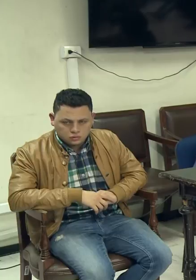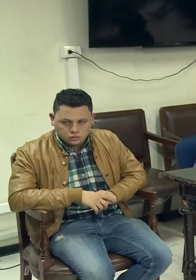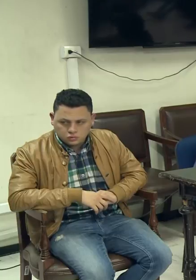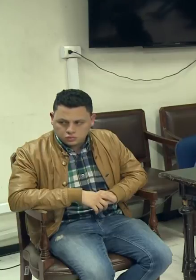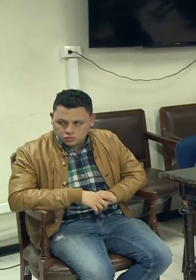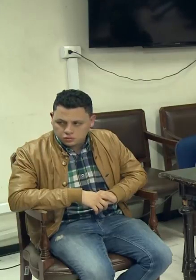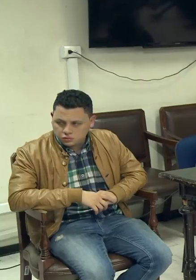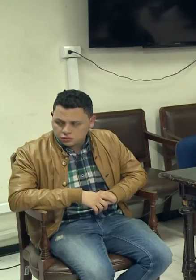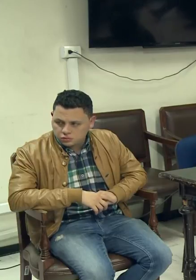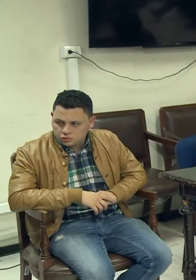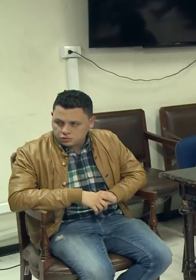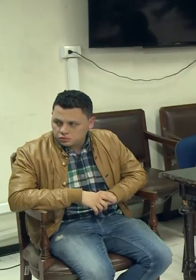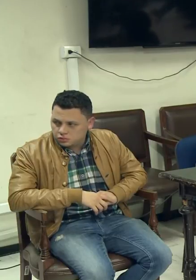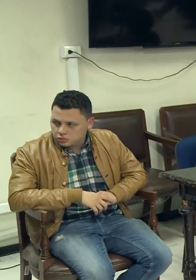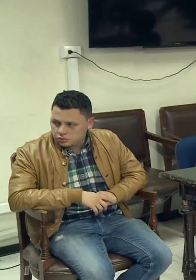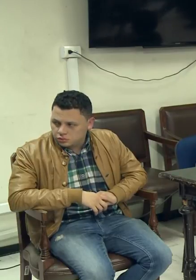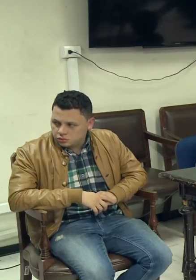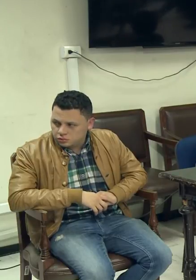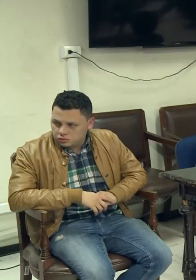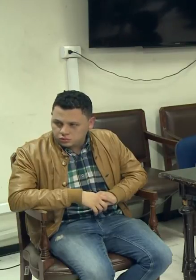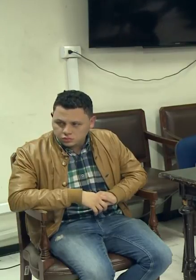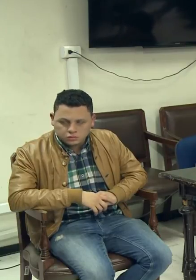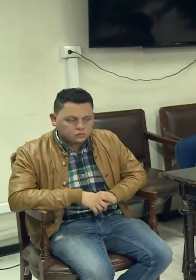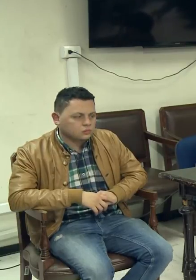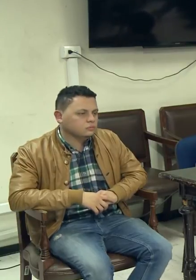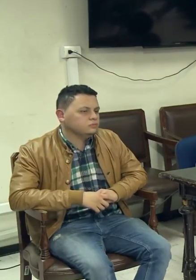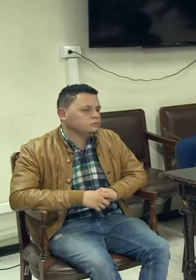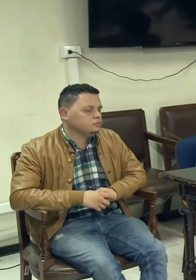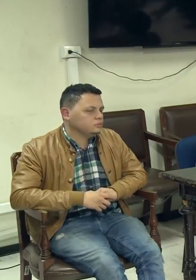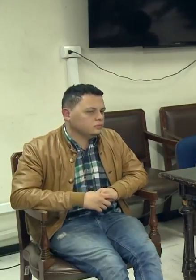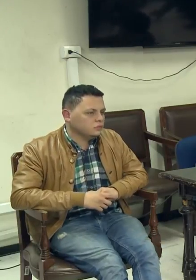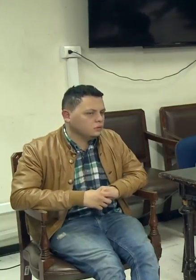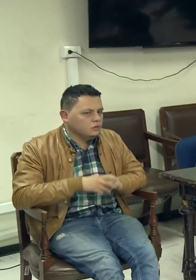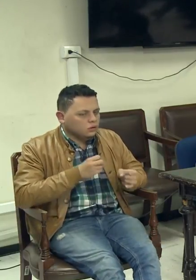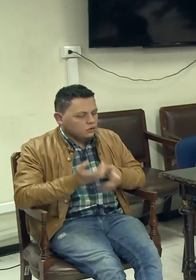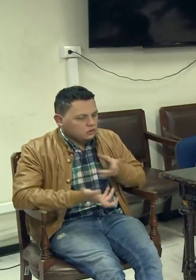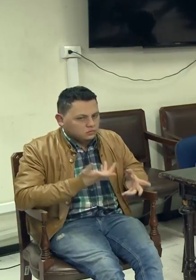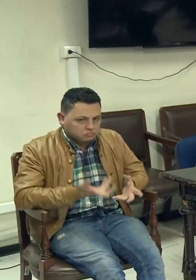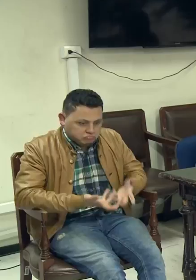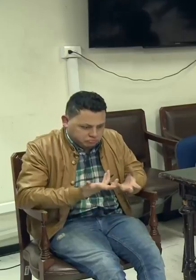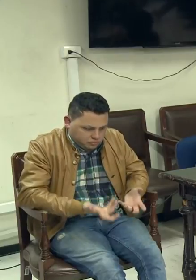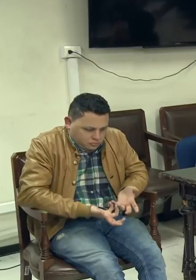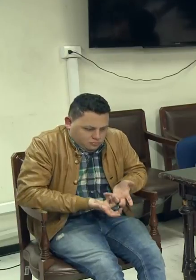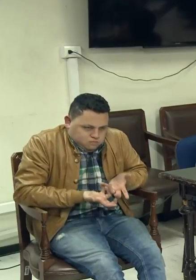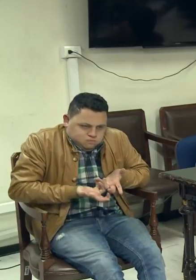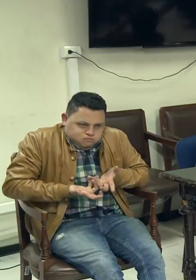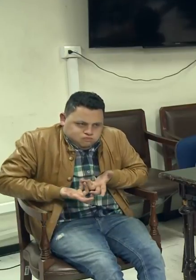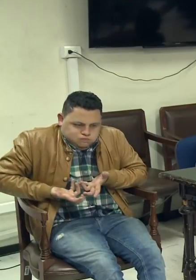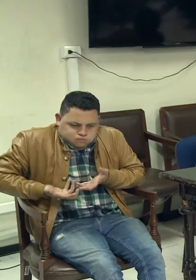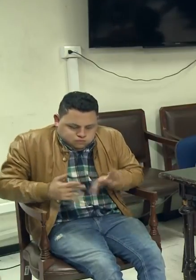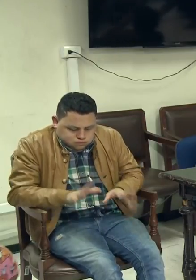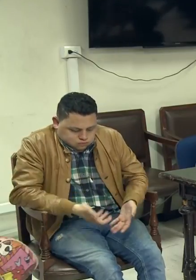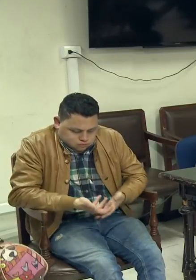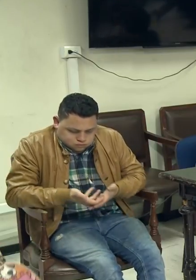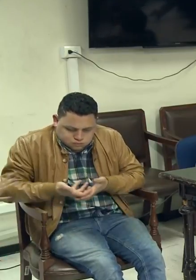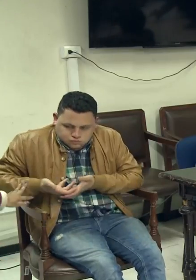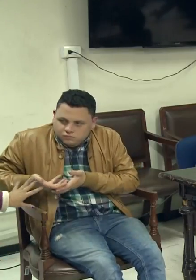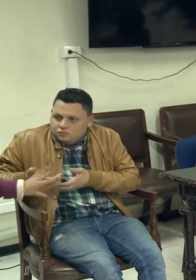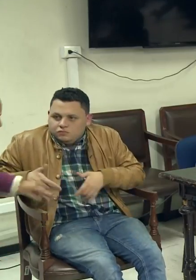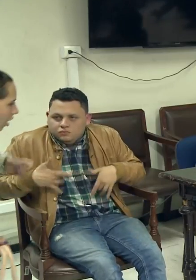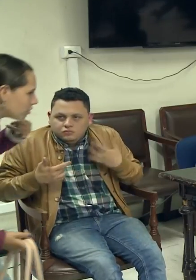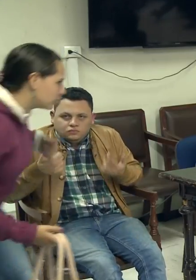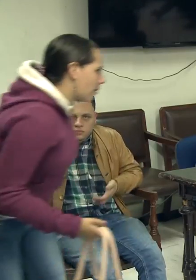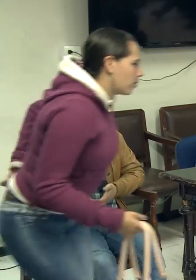Cocinan donde hacen el fuego y estas se llevan la brasa fuera del fuego. Nos